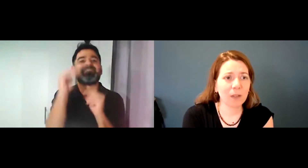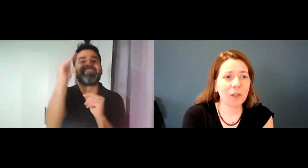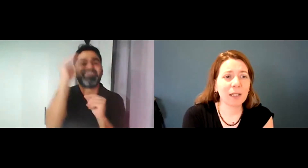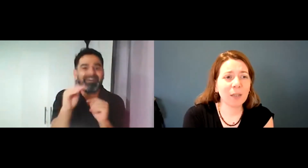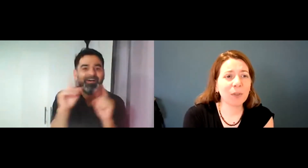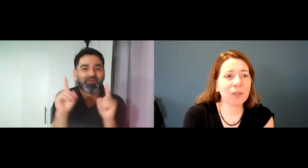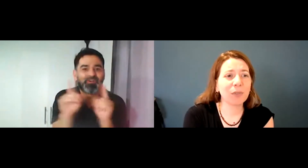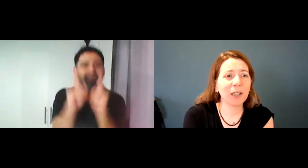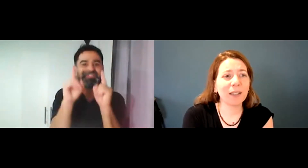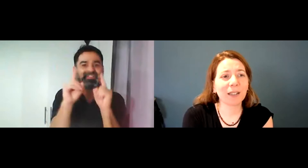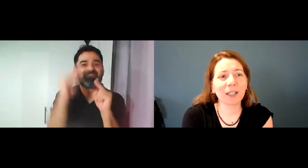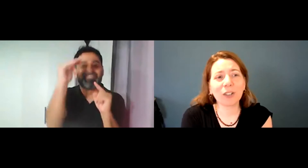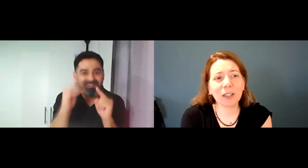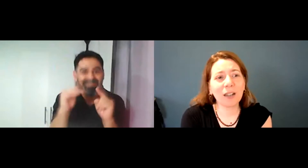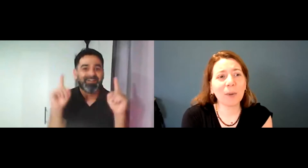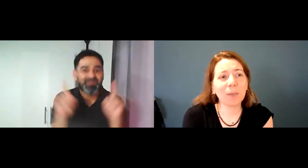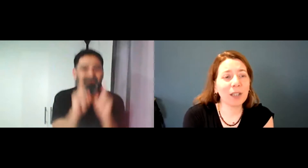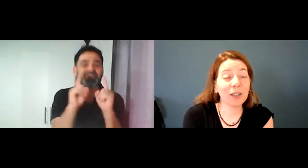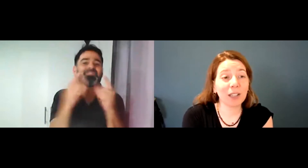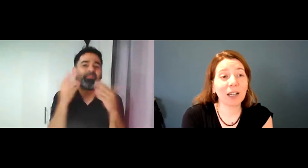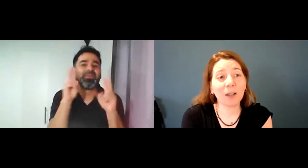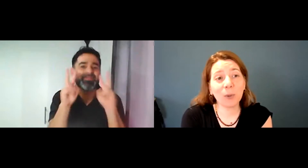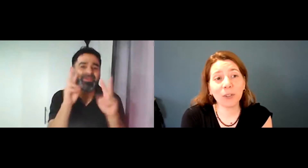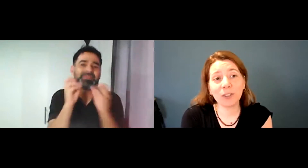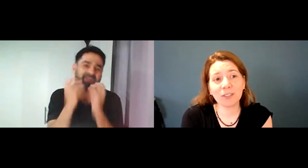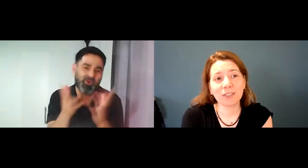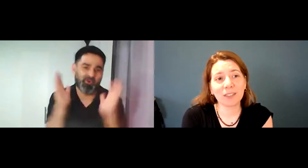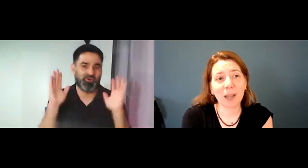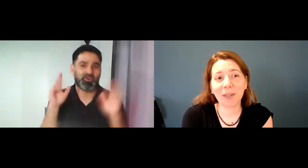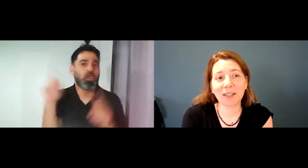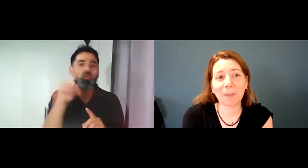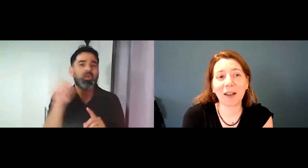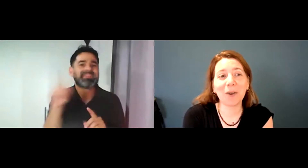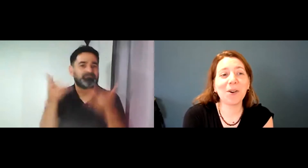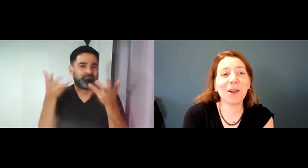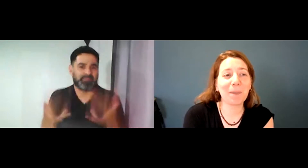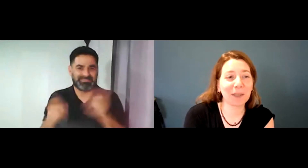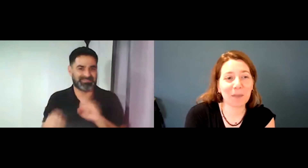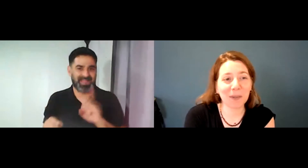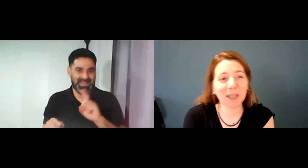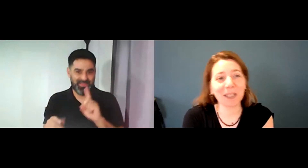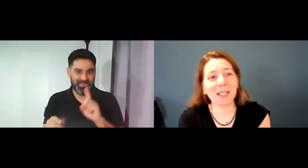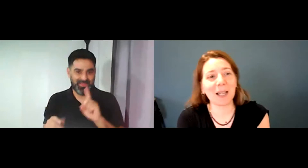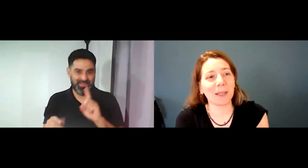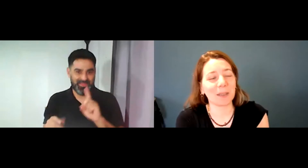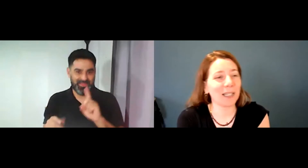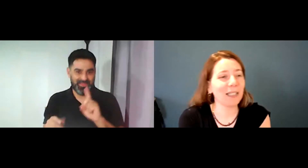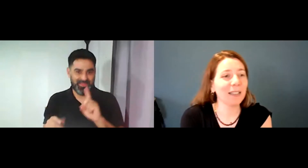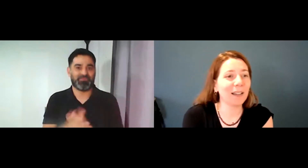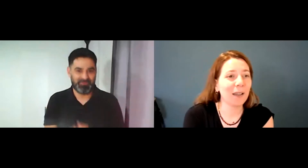lo que hicimos fue recortar un poquito de cada uno, la parte mejor, la parte más divertida, la parte más linda,